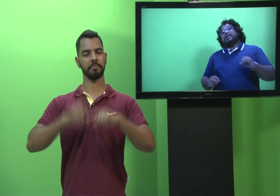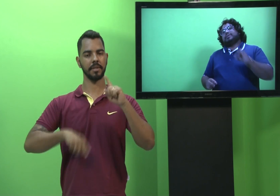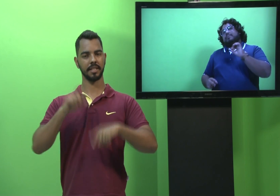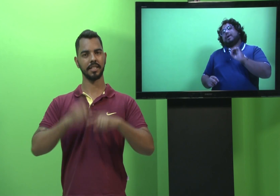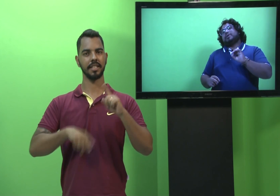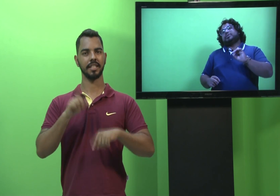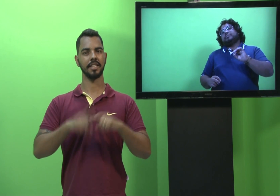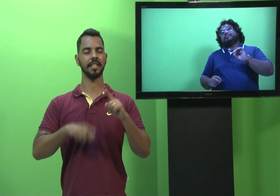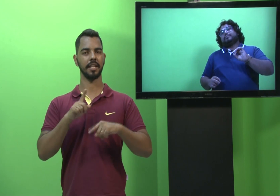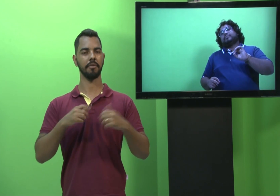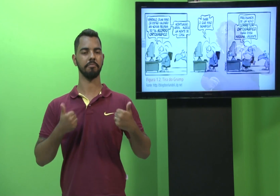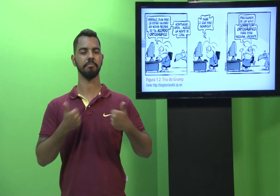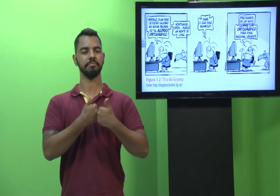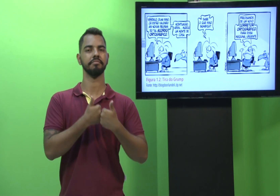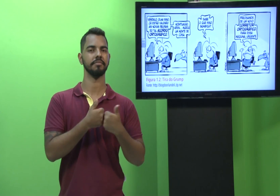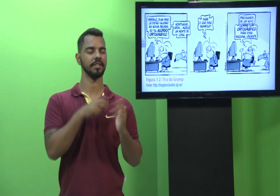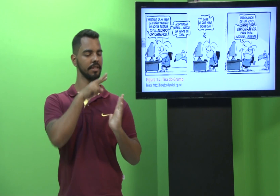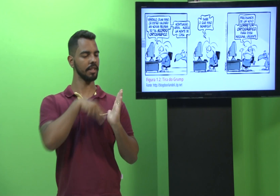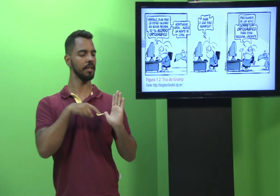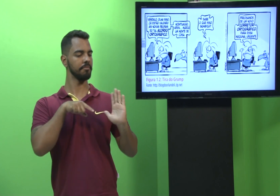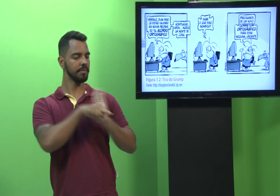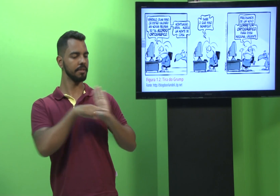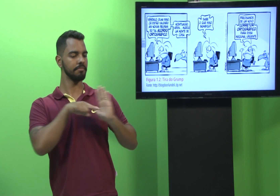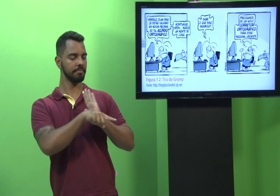essa imagem. Aqui nós temos uma